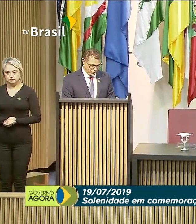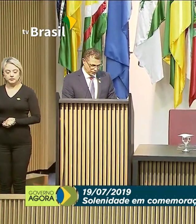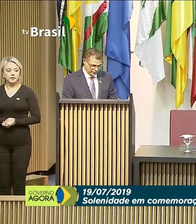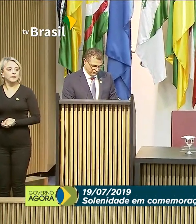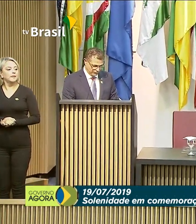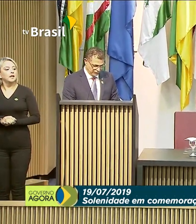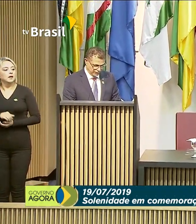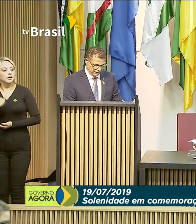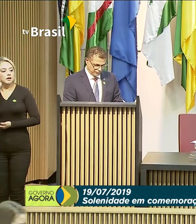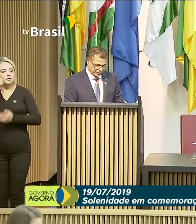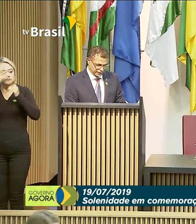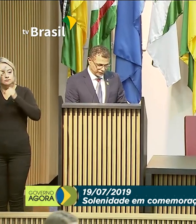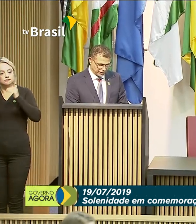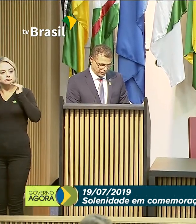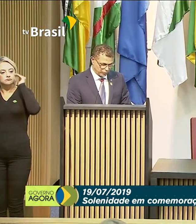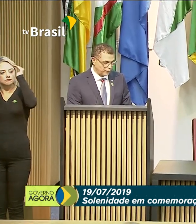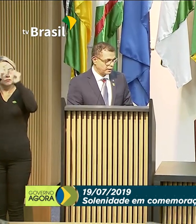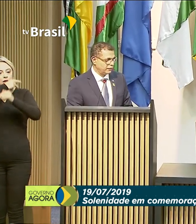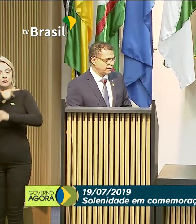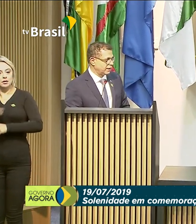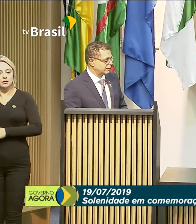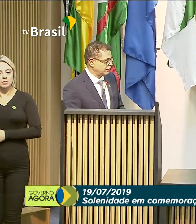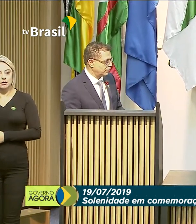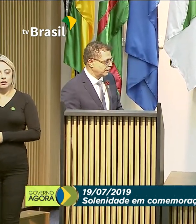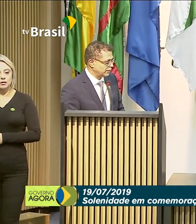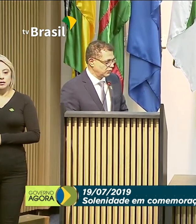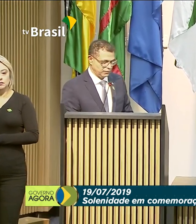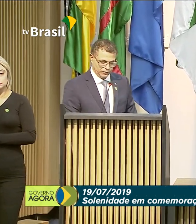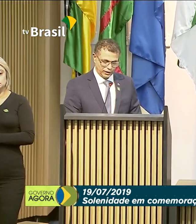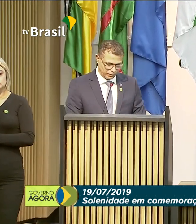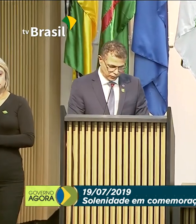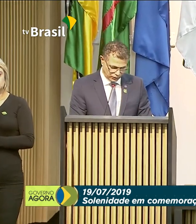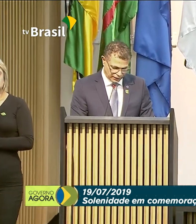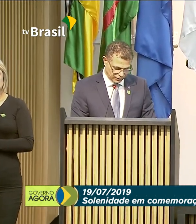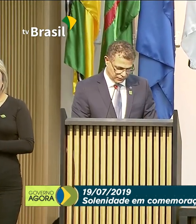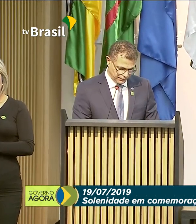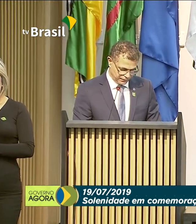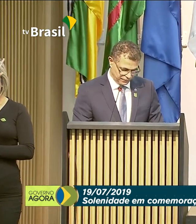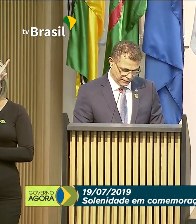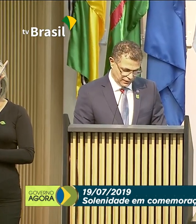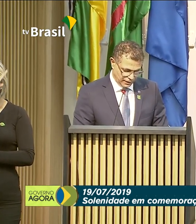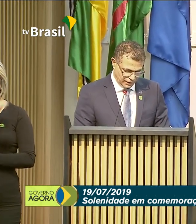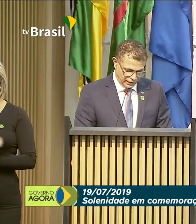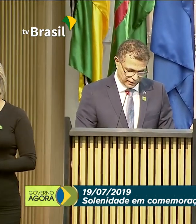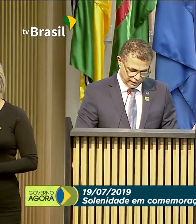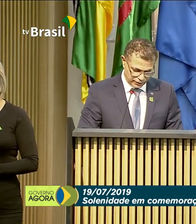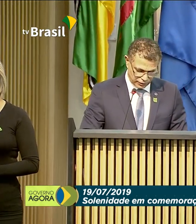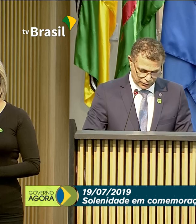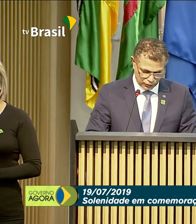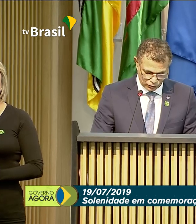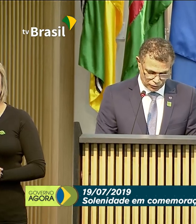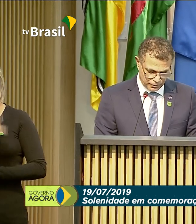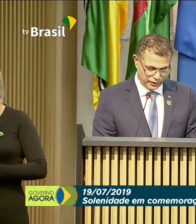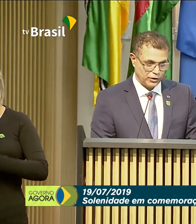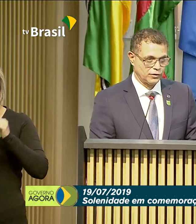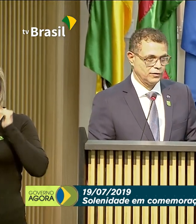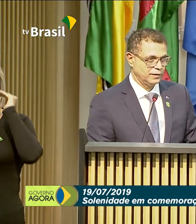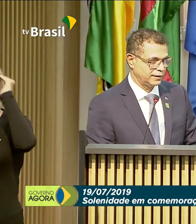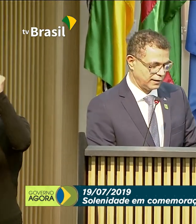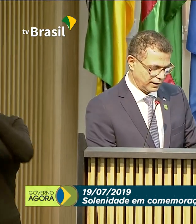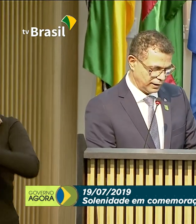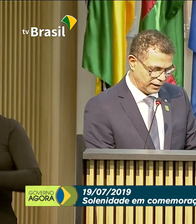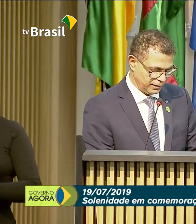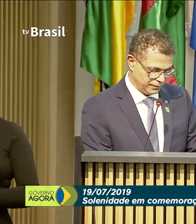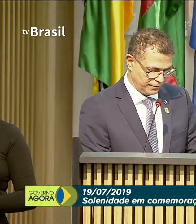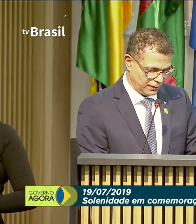Excelentíssimo senhor presidente da República Federativa do Brasil, Jair Bolsonaro, excelentíssimo senhor ministro